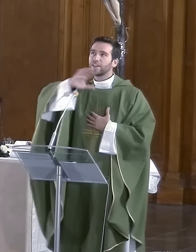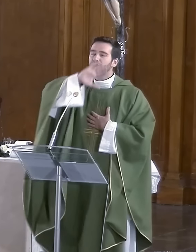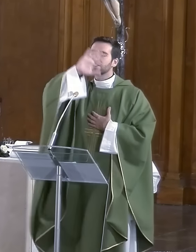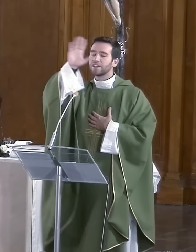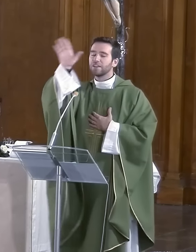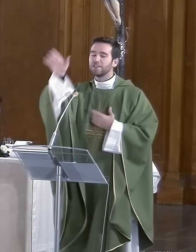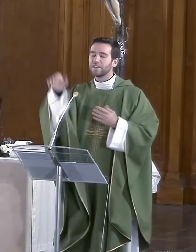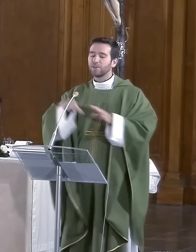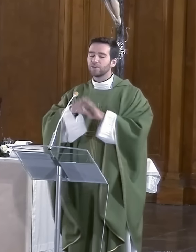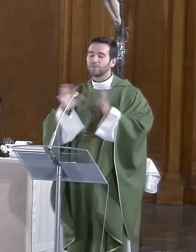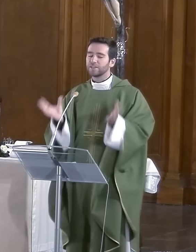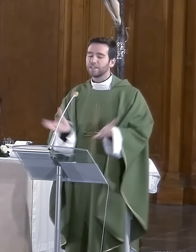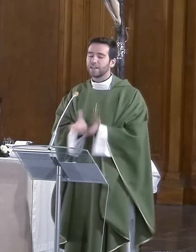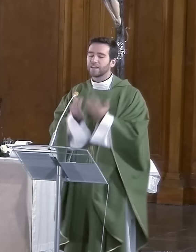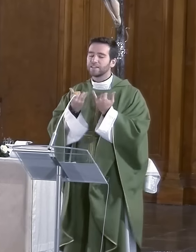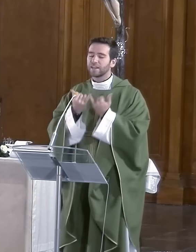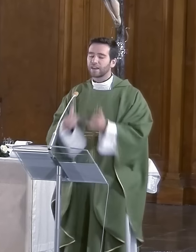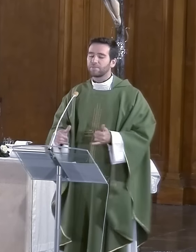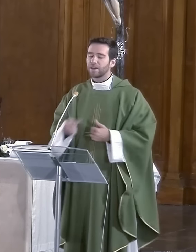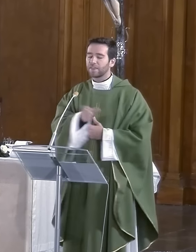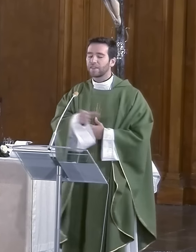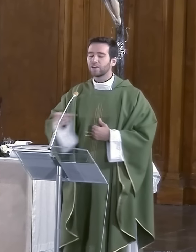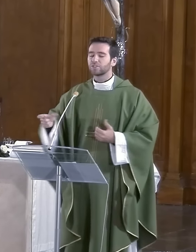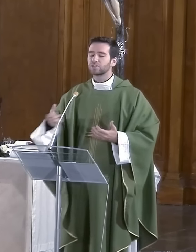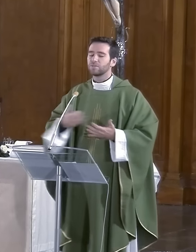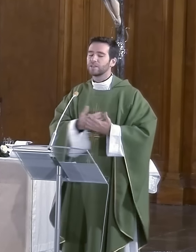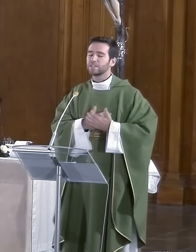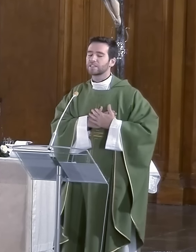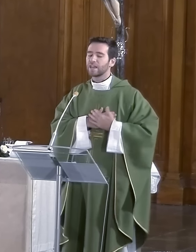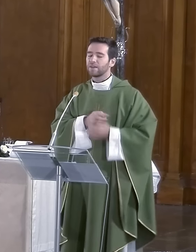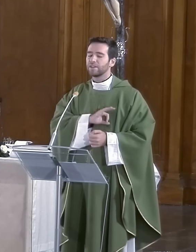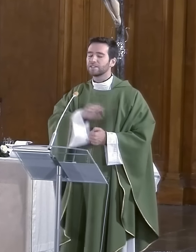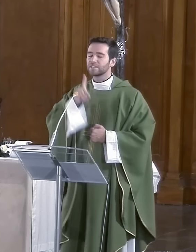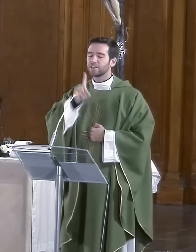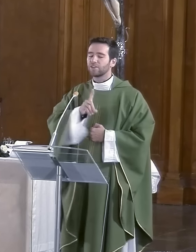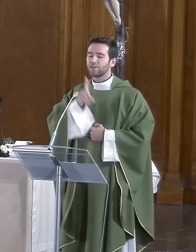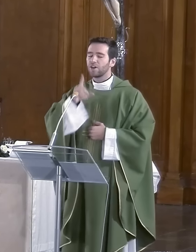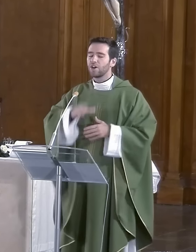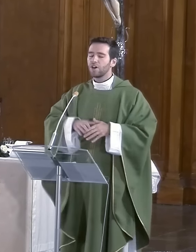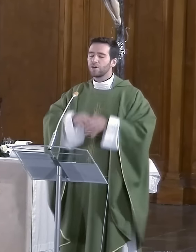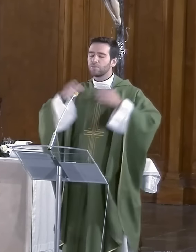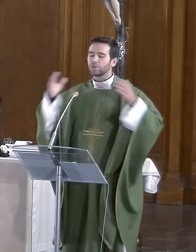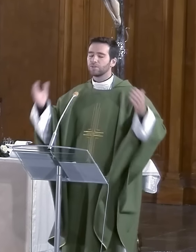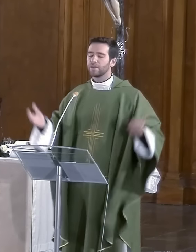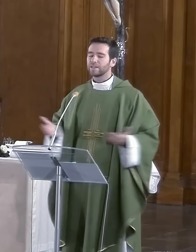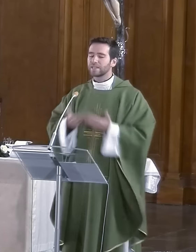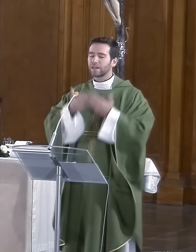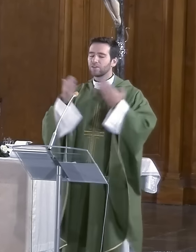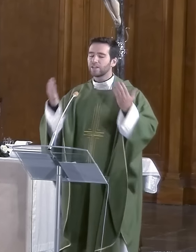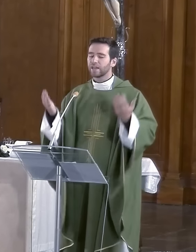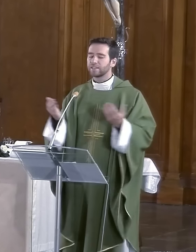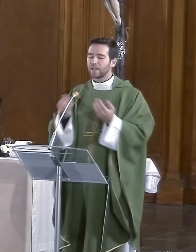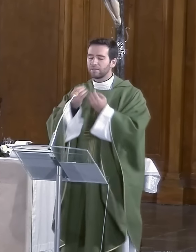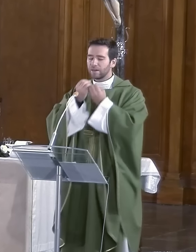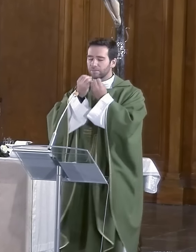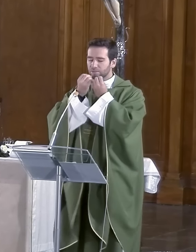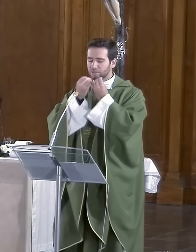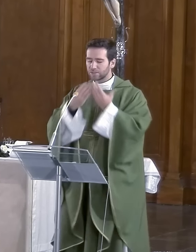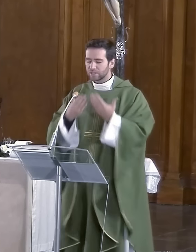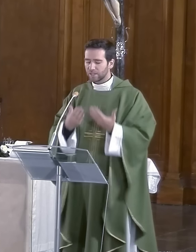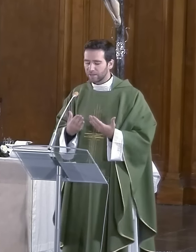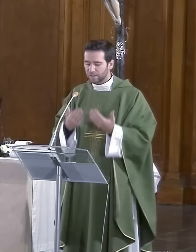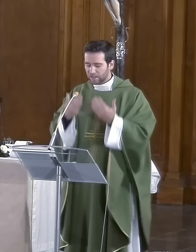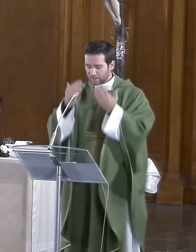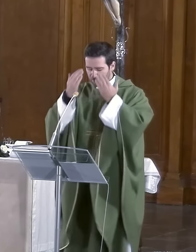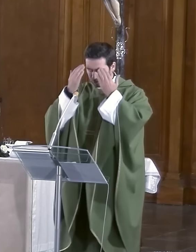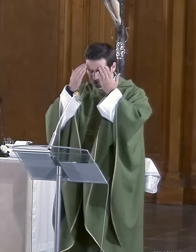Gloria a Dios en el cielo y en la tierra paz a los hombres que ama el Señor. Por tu inmensa gloria te alabamos,